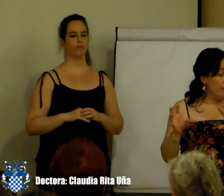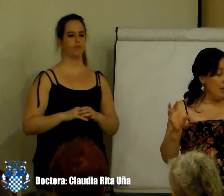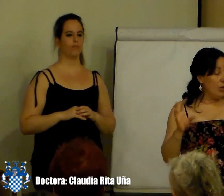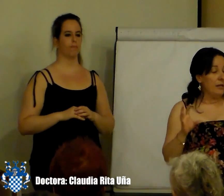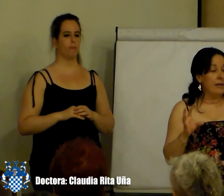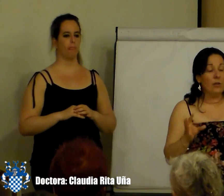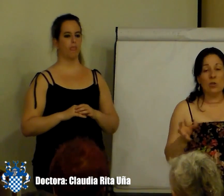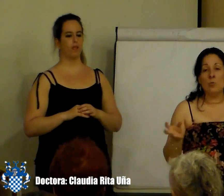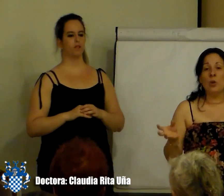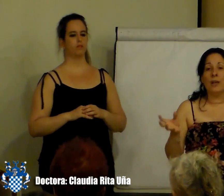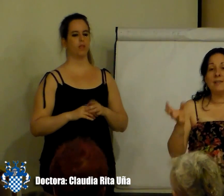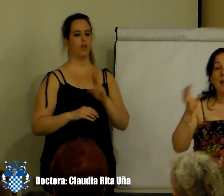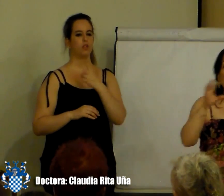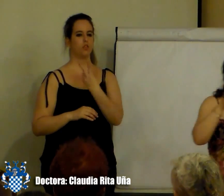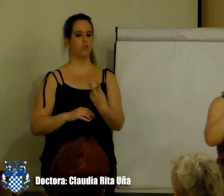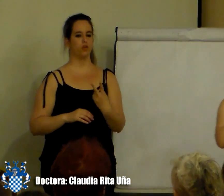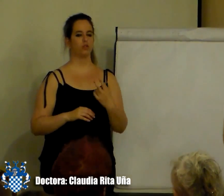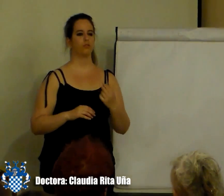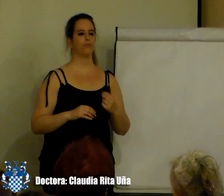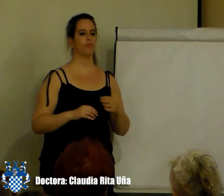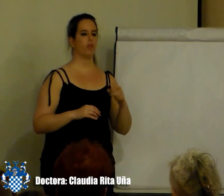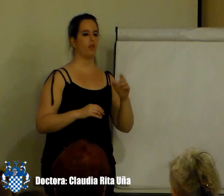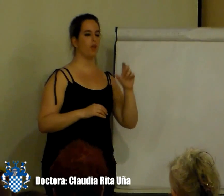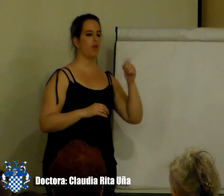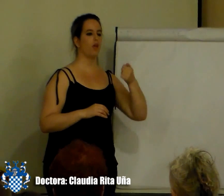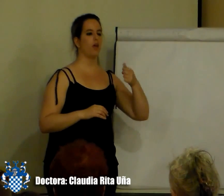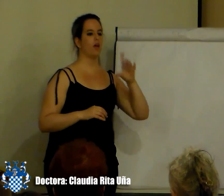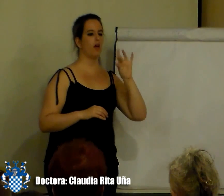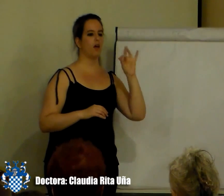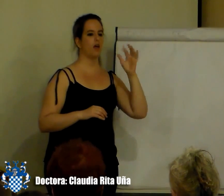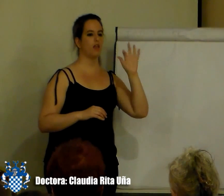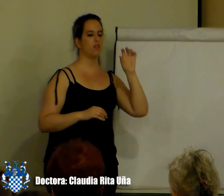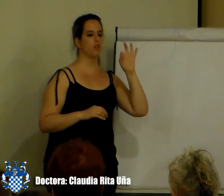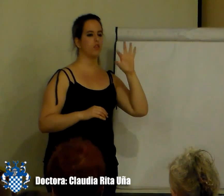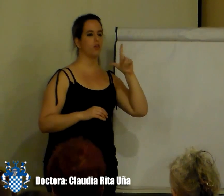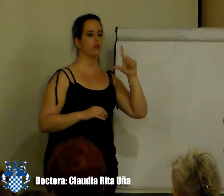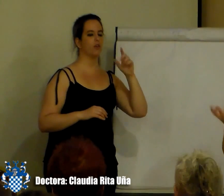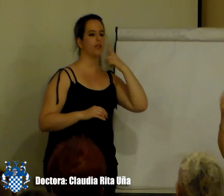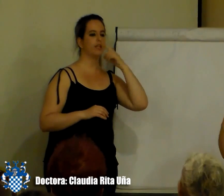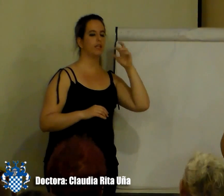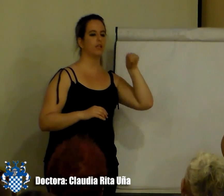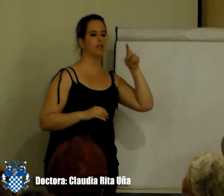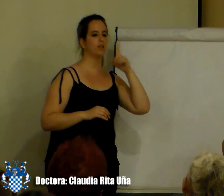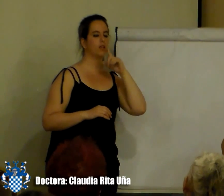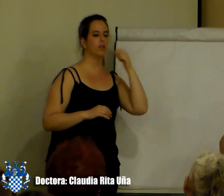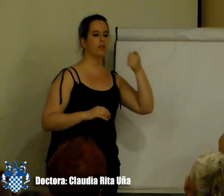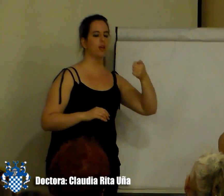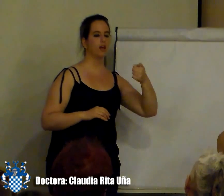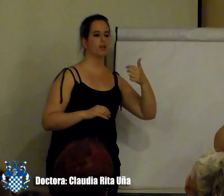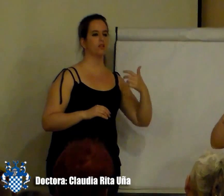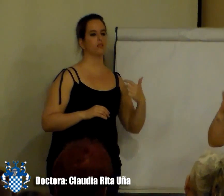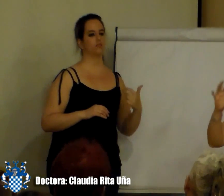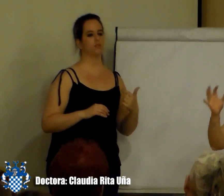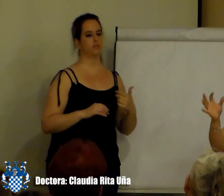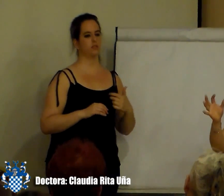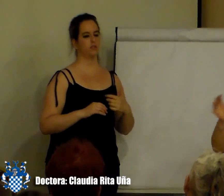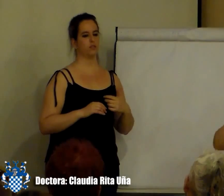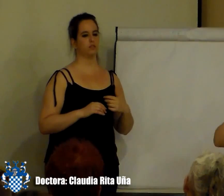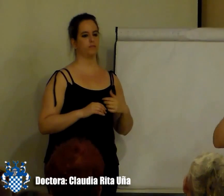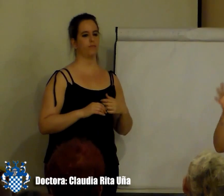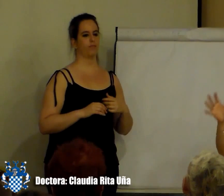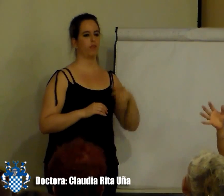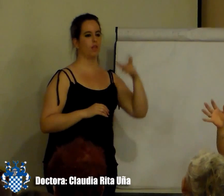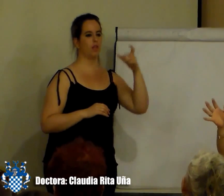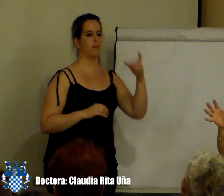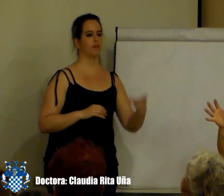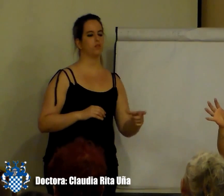es que hay dos términos distintos. Uno que es alodinia, que es la sensibilidad dolorosa ante estímulos que normalmente en otro individuo